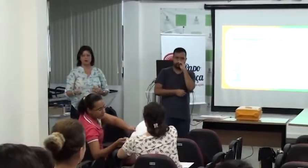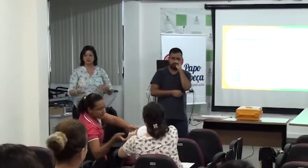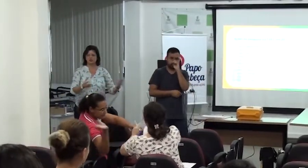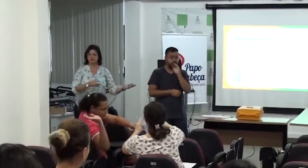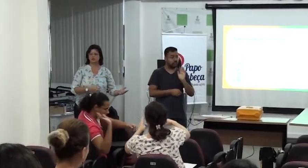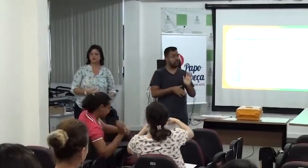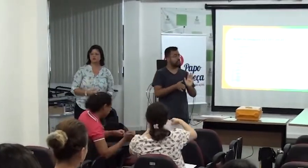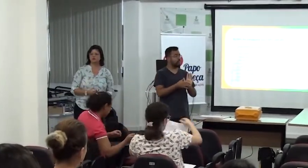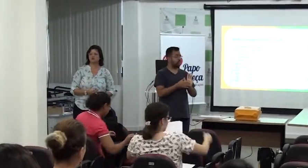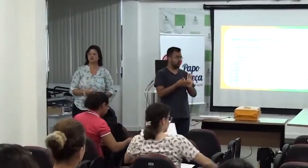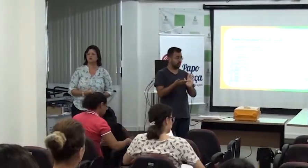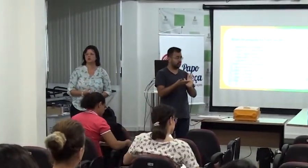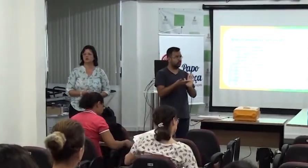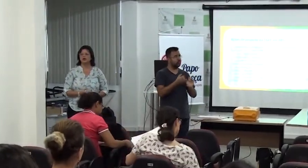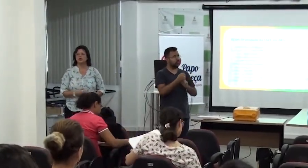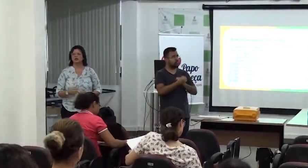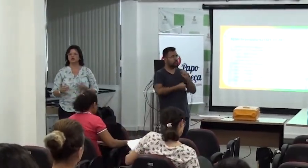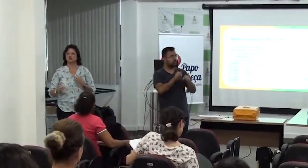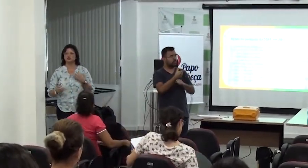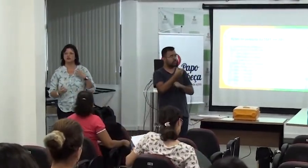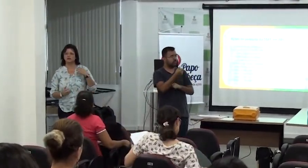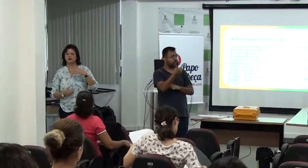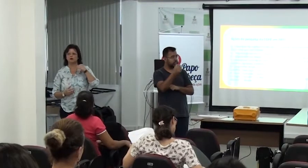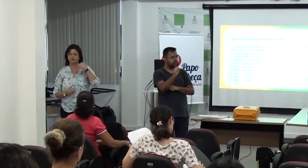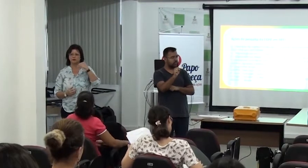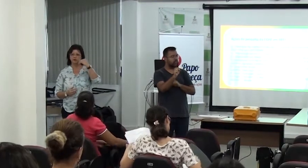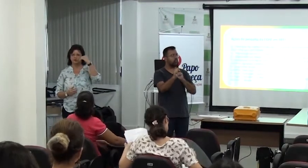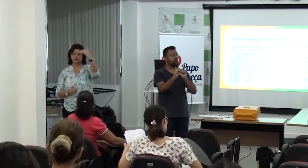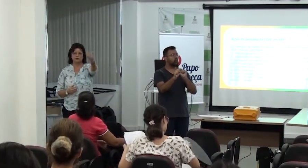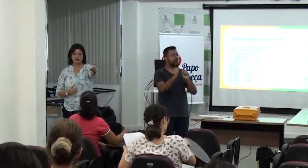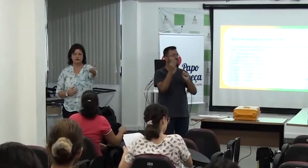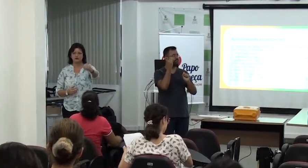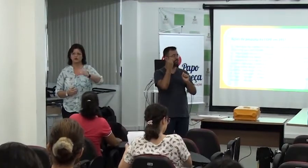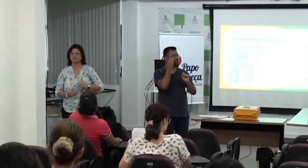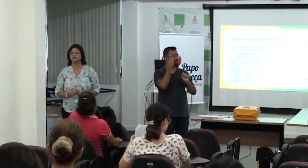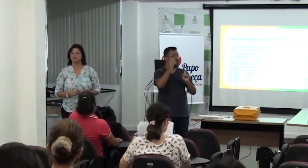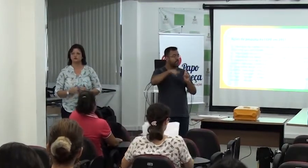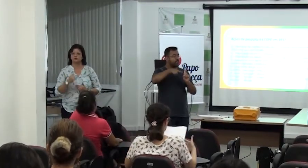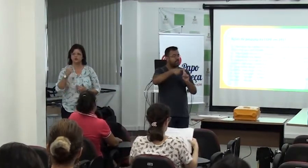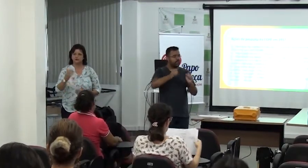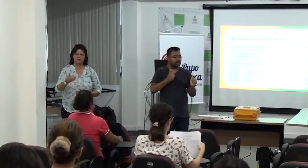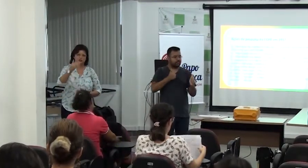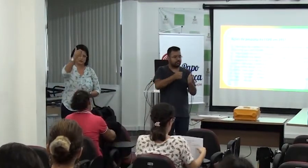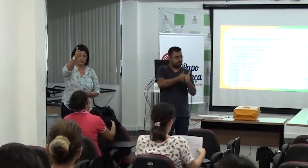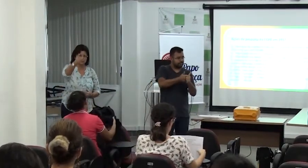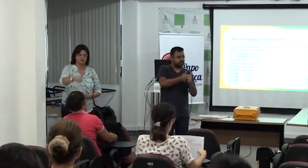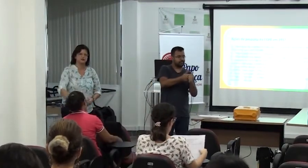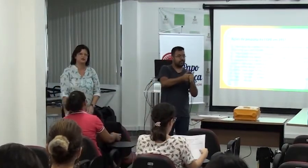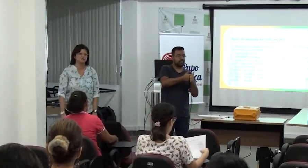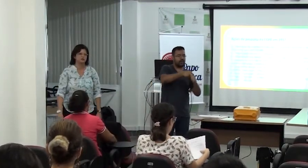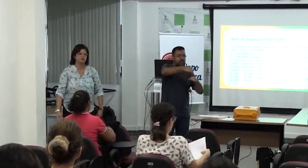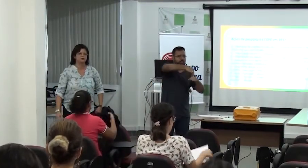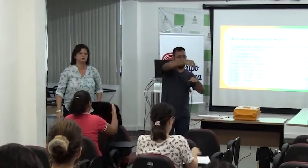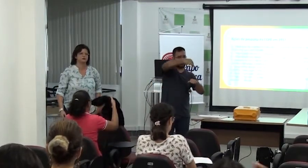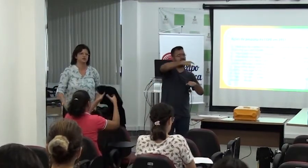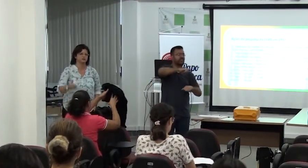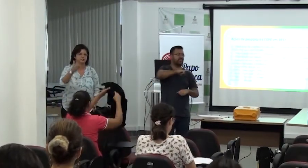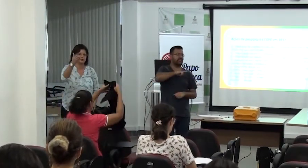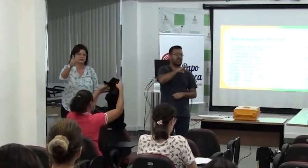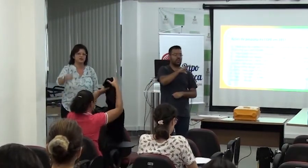A nossa proposta, então, para 2018 é a gente ter uma aproximação maior com o pessoal do Ensimar, que temos coordenador.